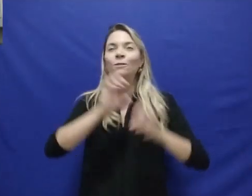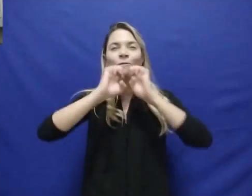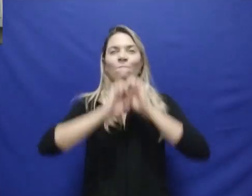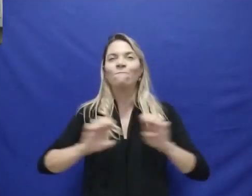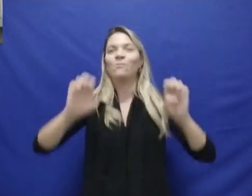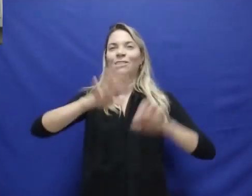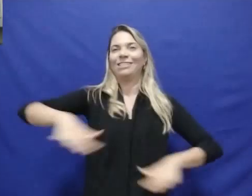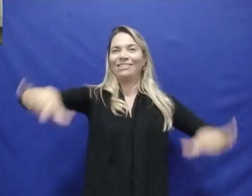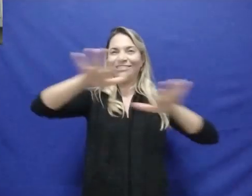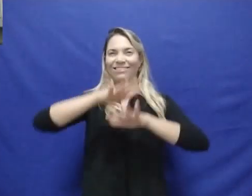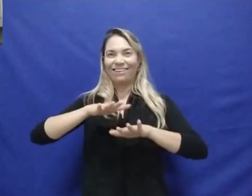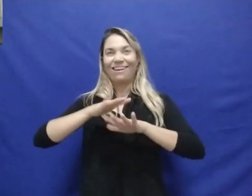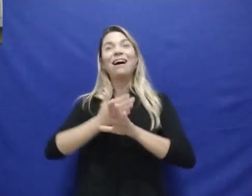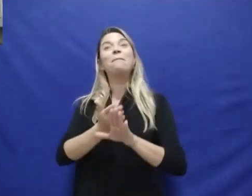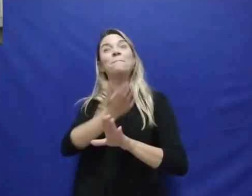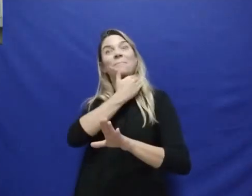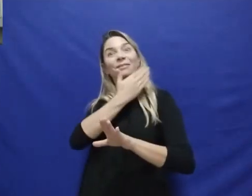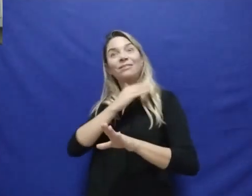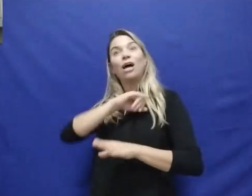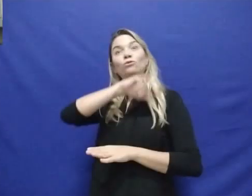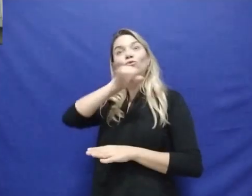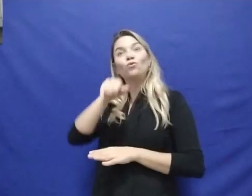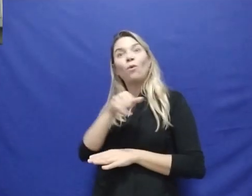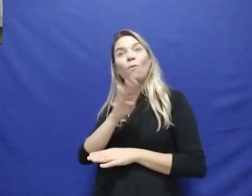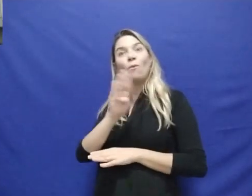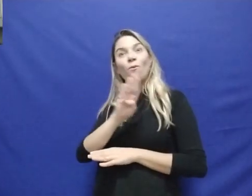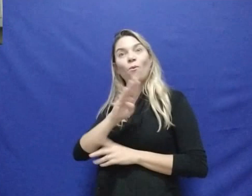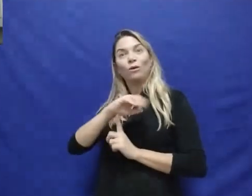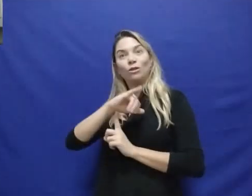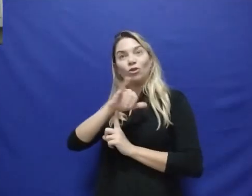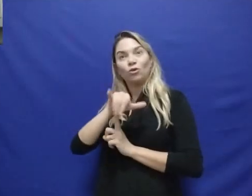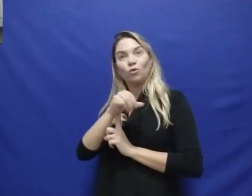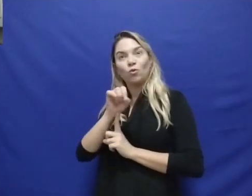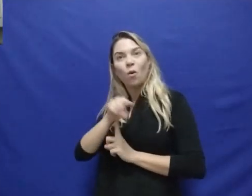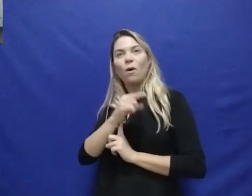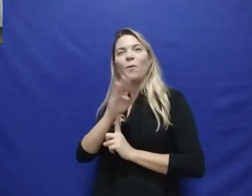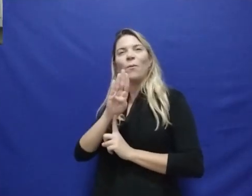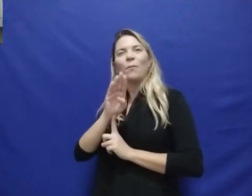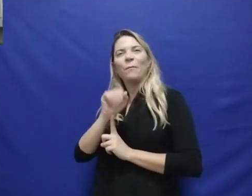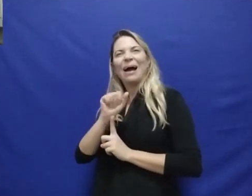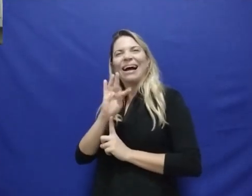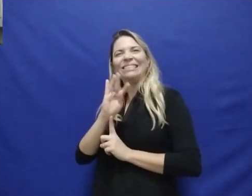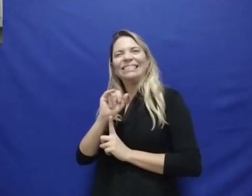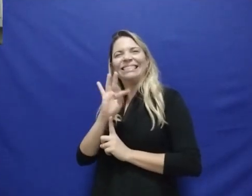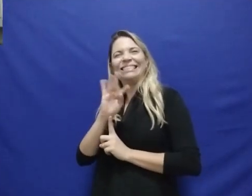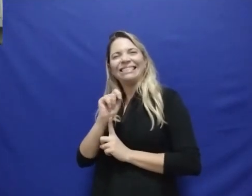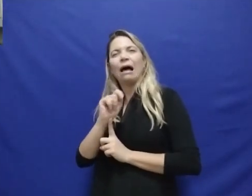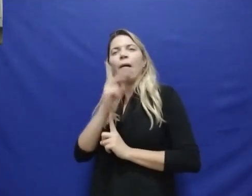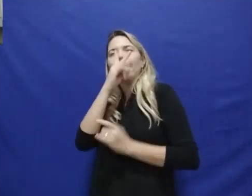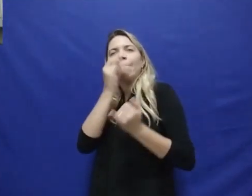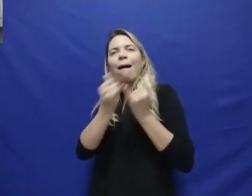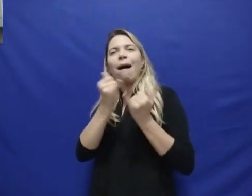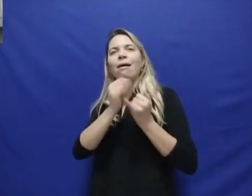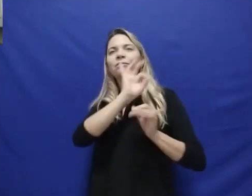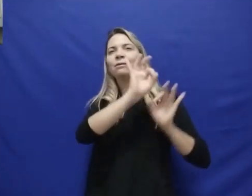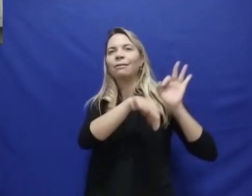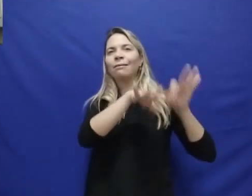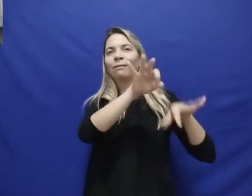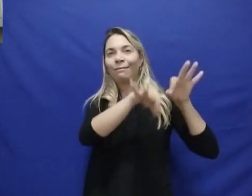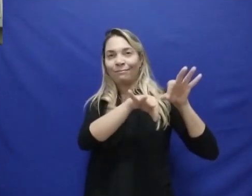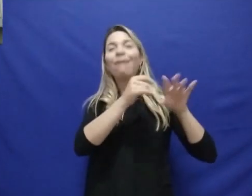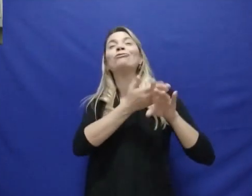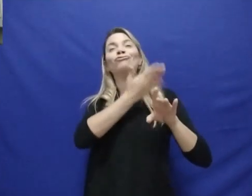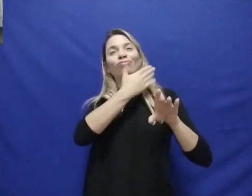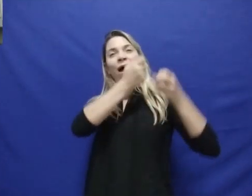o Batista, já pregou. Profetas antes de nós anunciaram o reino de Deus. É tempo agora